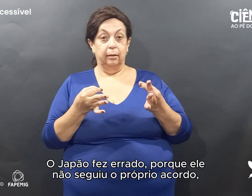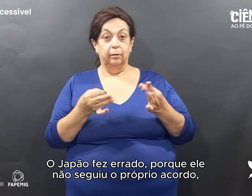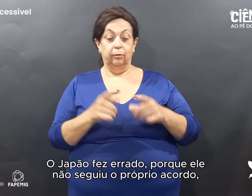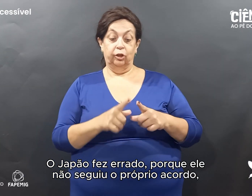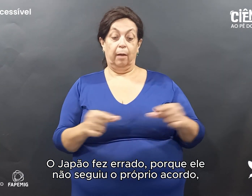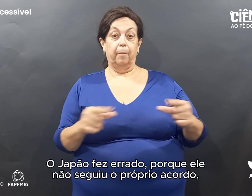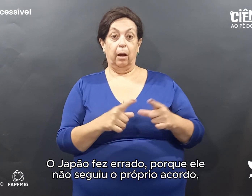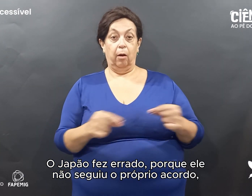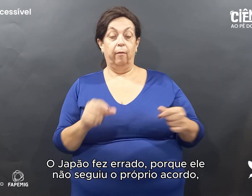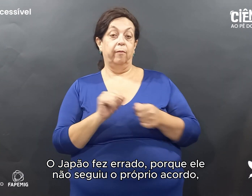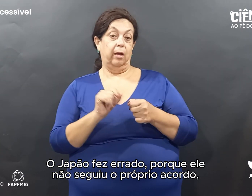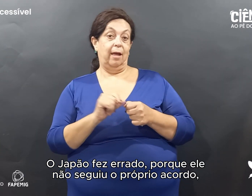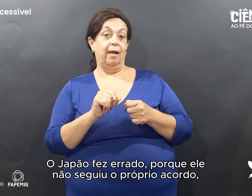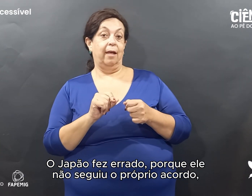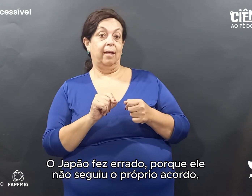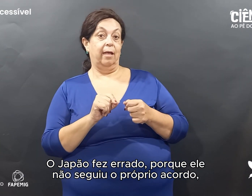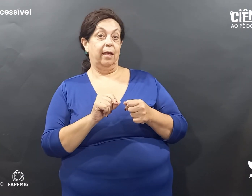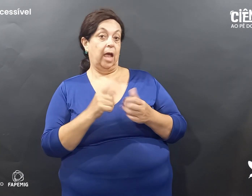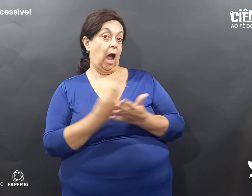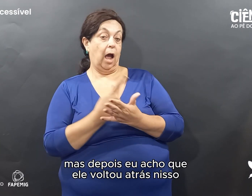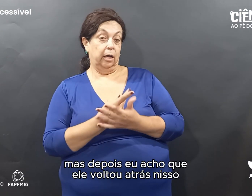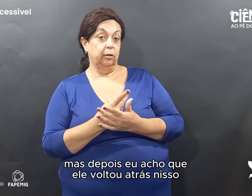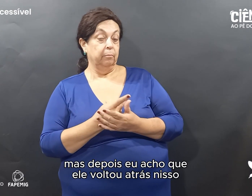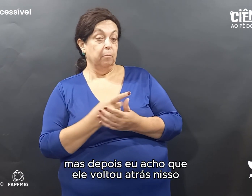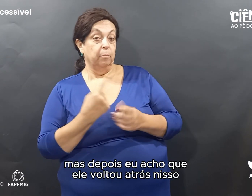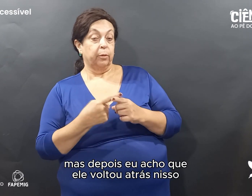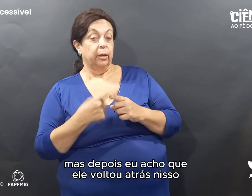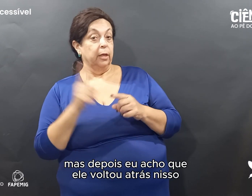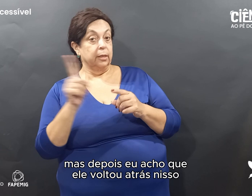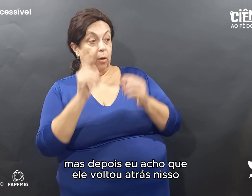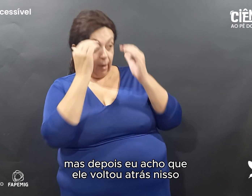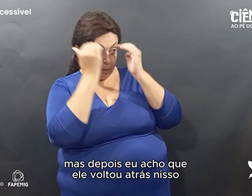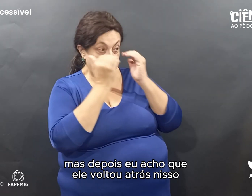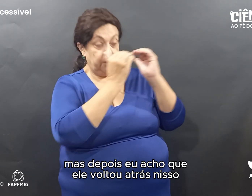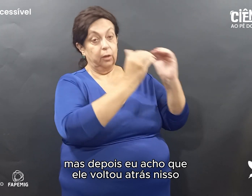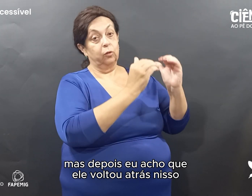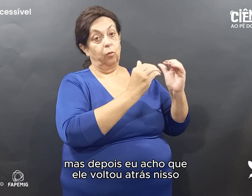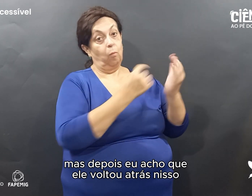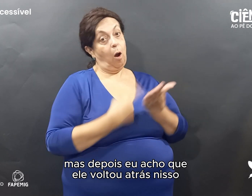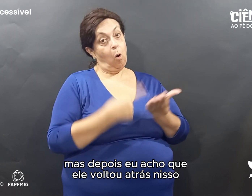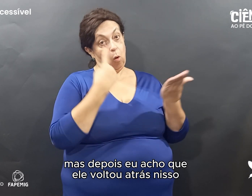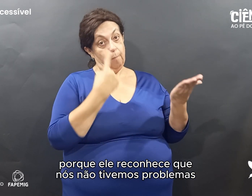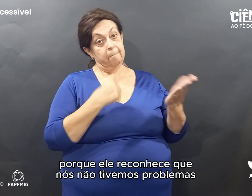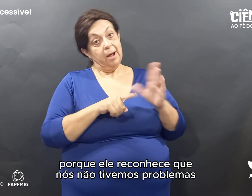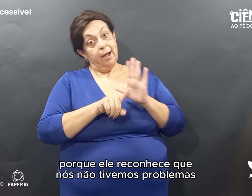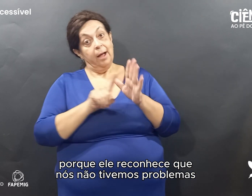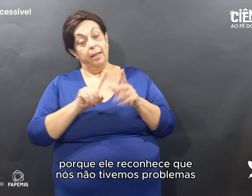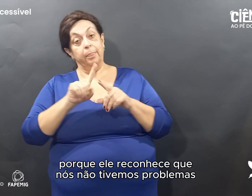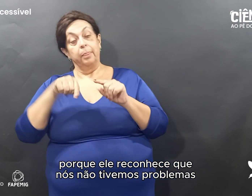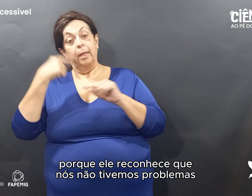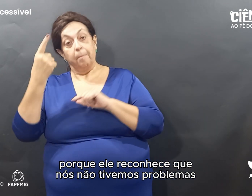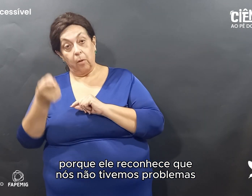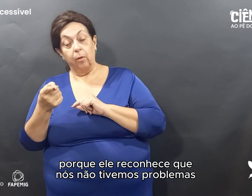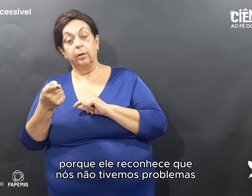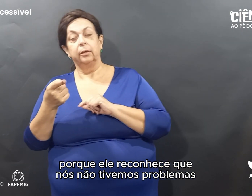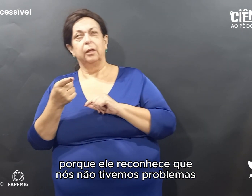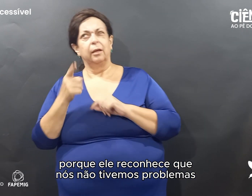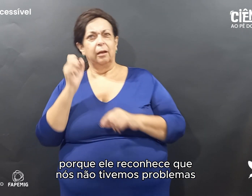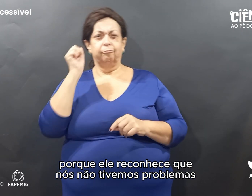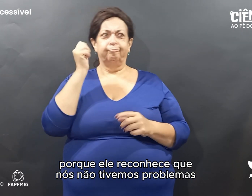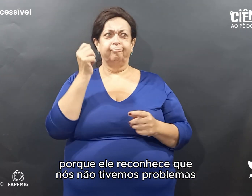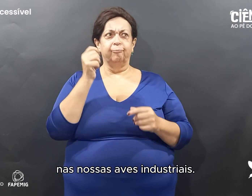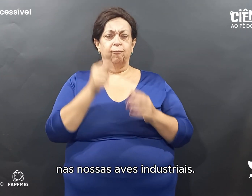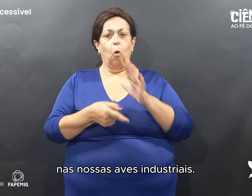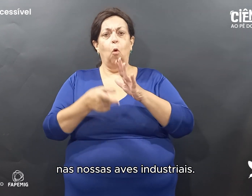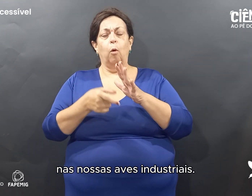errado, porque ele não seguiu o próprio acordo, mas depois eu acho que ele voltou atrás. nisso, porque ele reconhece que nós não